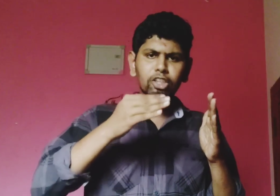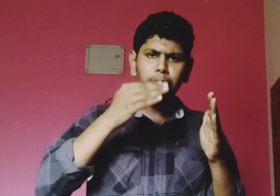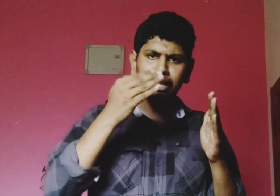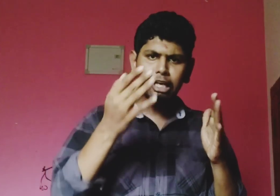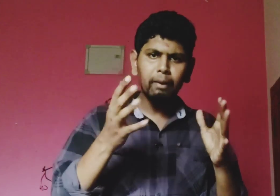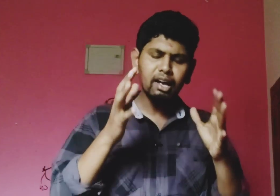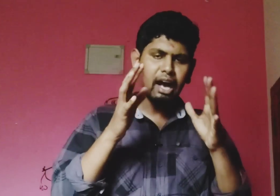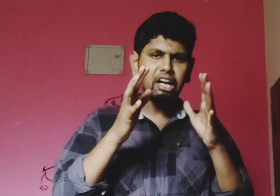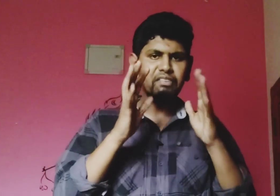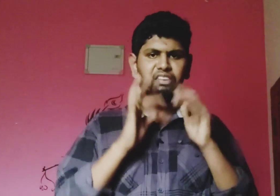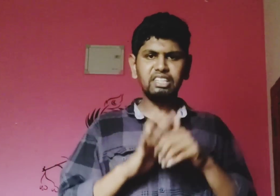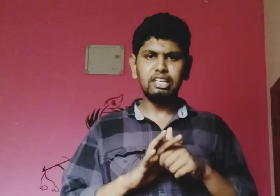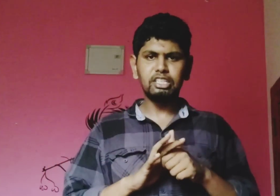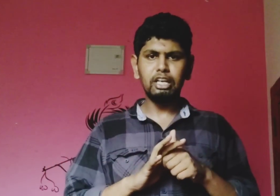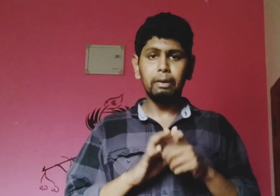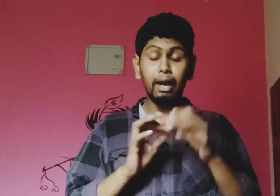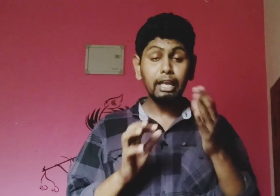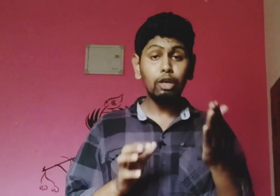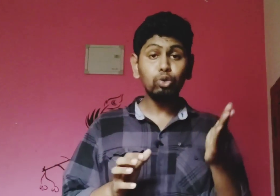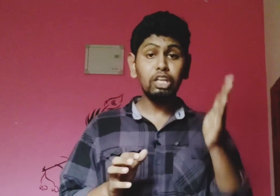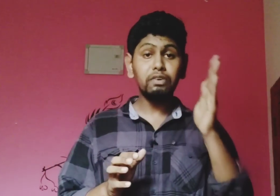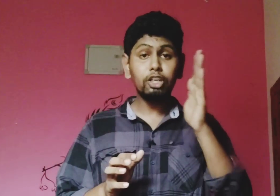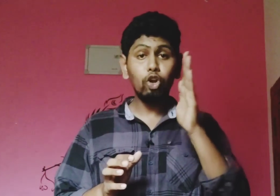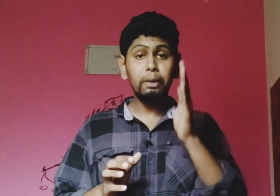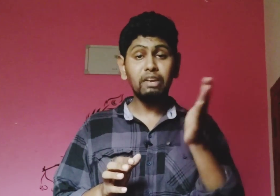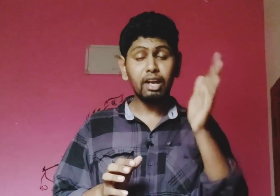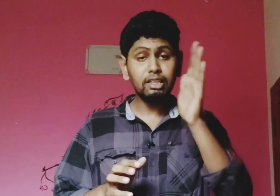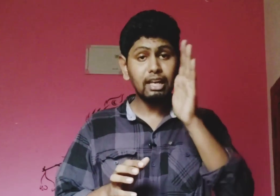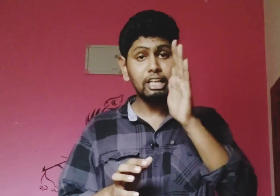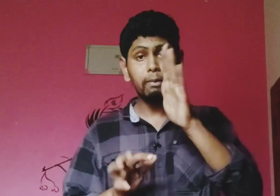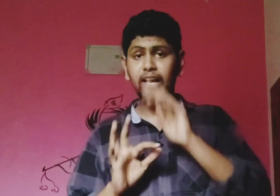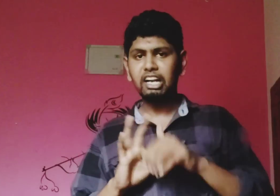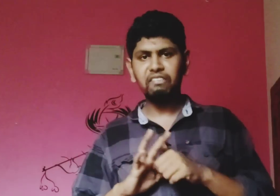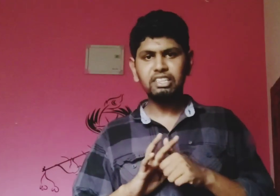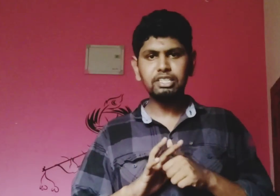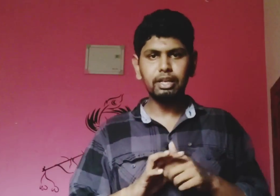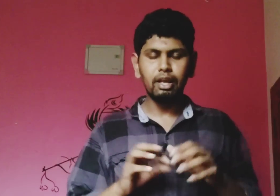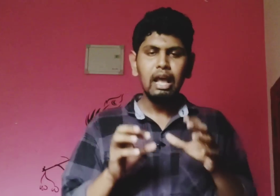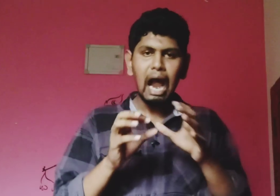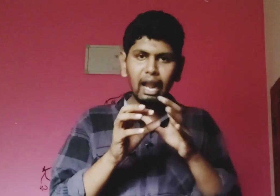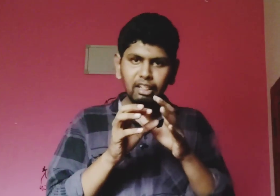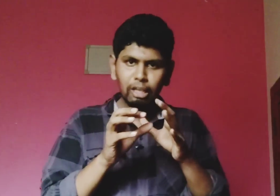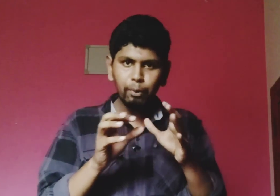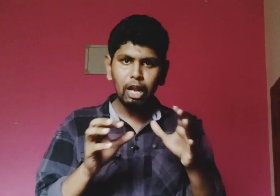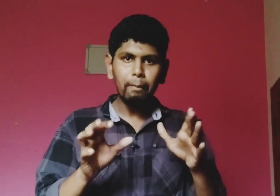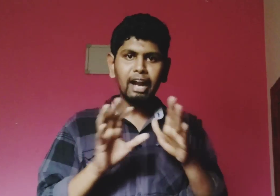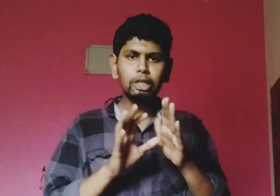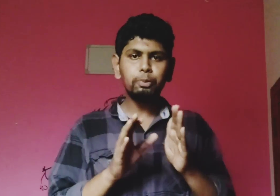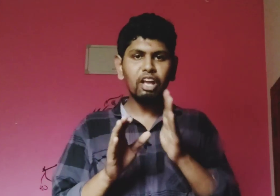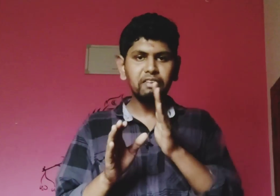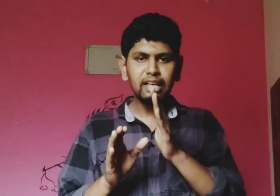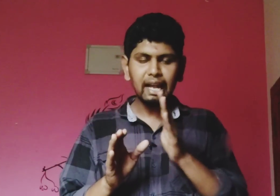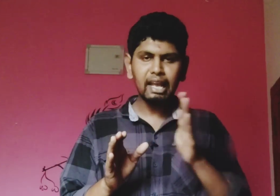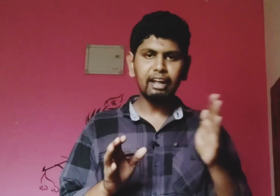வேகத்துக்கும் அதிகமாக காற்று வந்து வீசினுச்சு. மணிக்கு 120 கிலோமீட்டர் வேகத்துக்கு அதிகமாக காற்று வீசினுச்சு. ஆனா இந்த புயல் மாண்டஸ் புயல் வந்து கரையை கடக்கும்